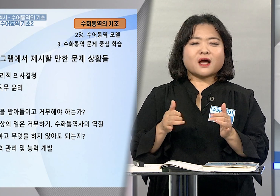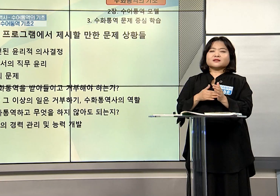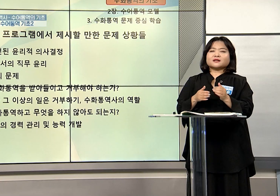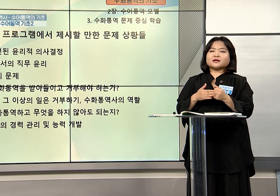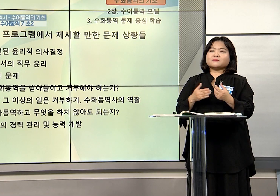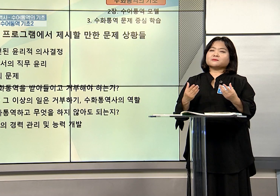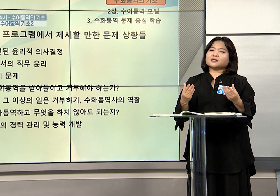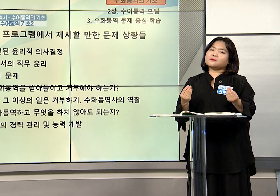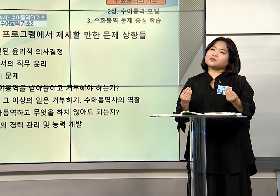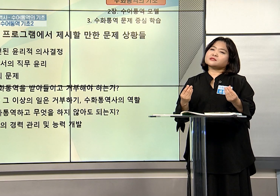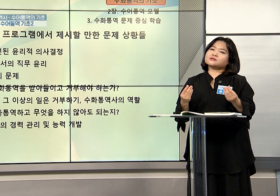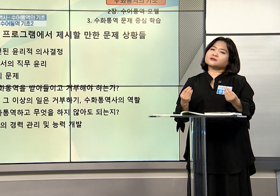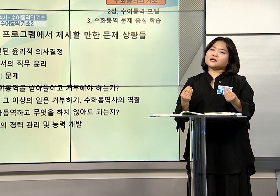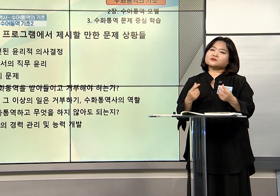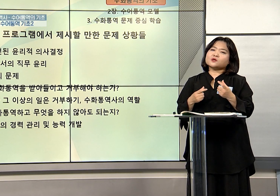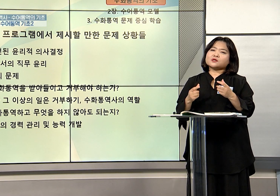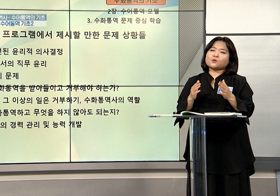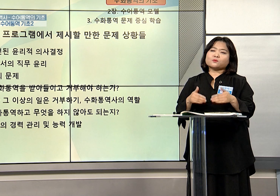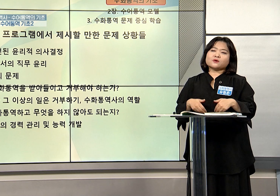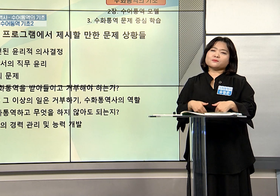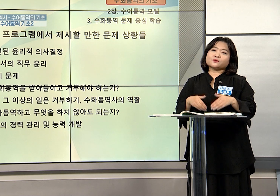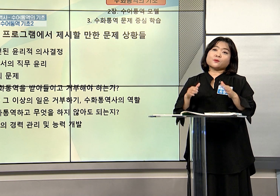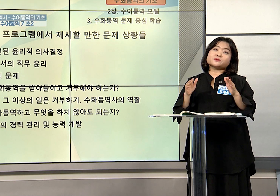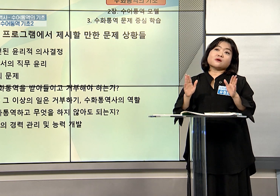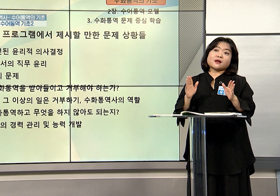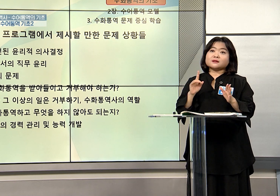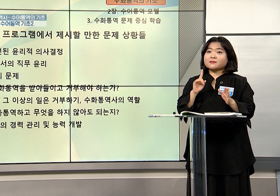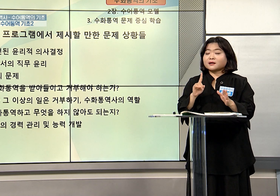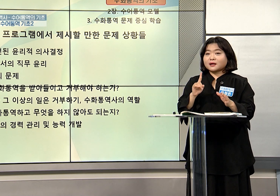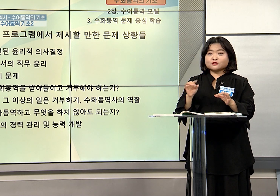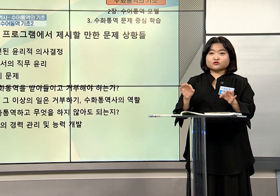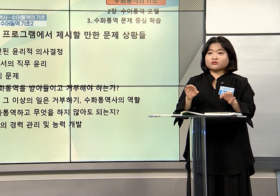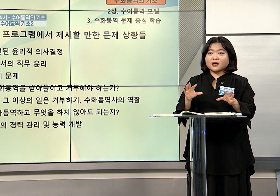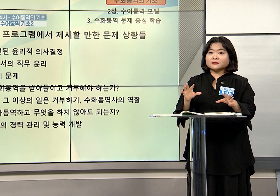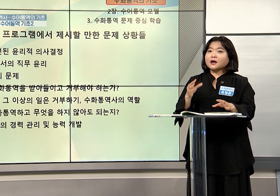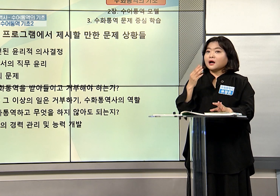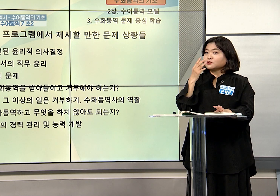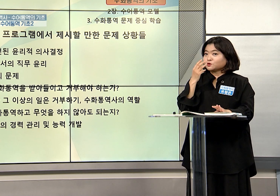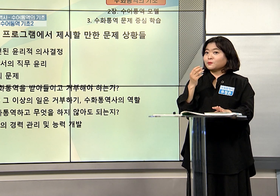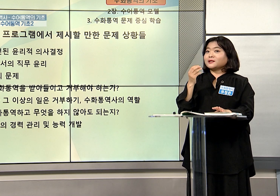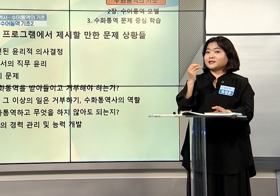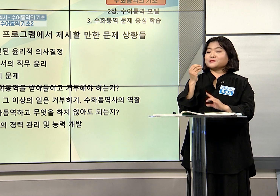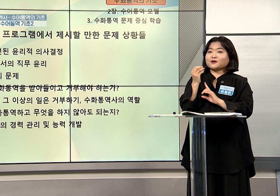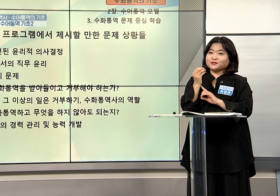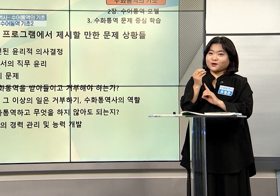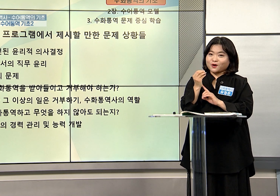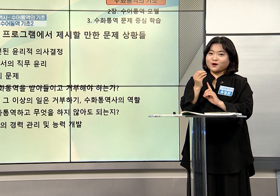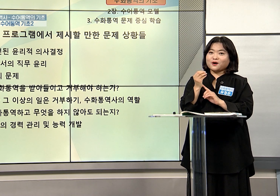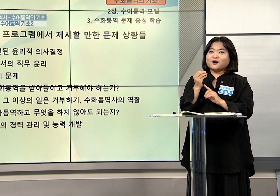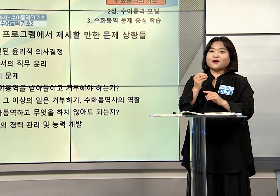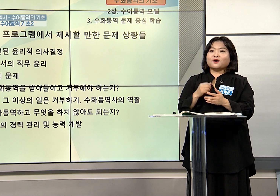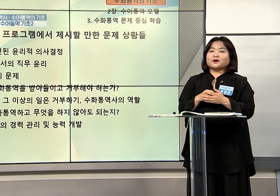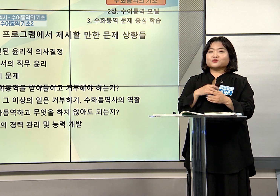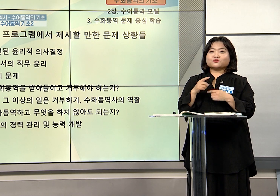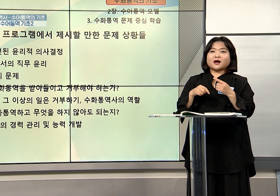전문가이니까 이만만 하면 됐어. 나는 더 이상 공부가 필요 없어. 라는 말을 하는 순간 아주 교만해지면서